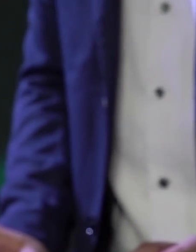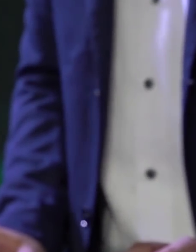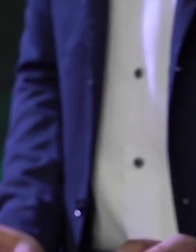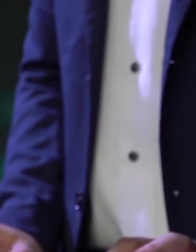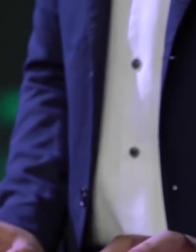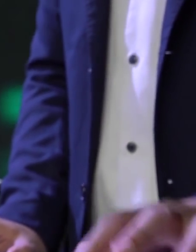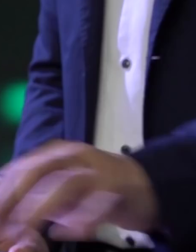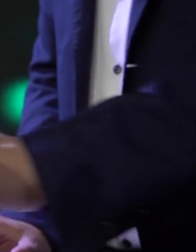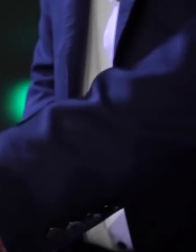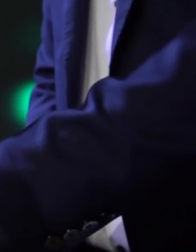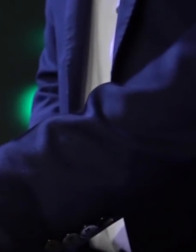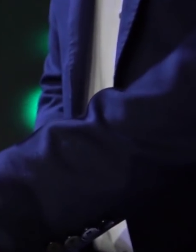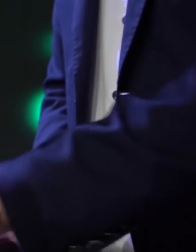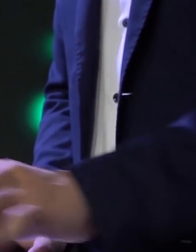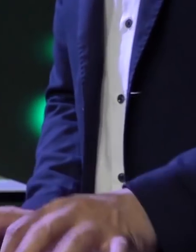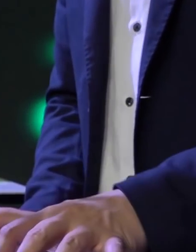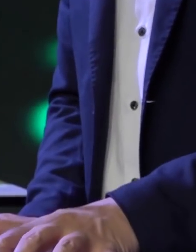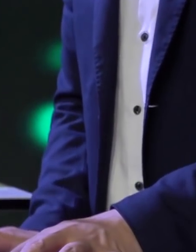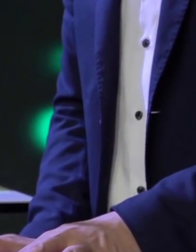Peluk aku,